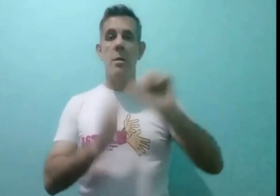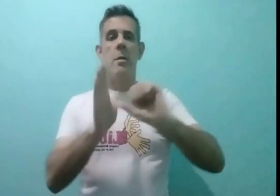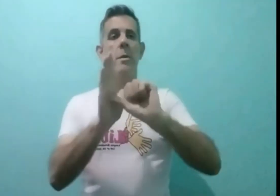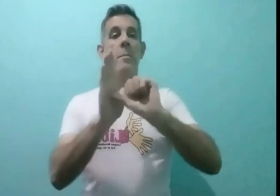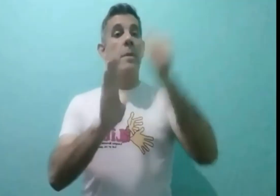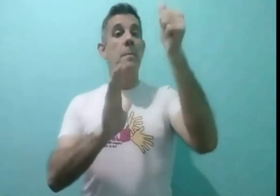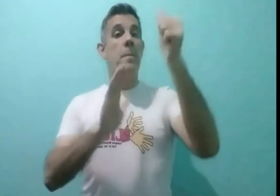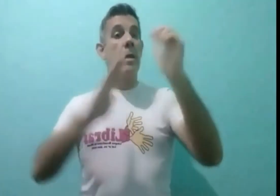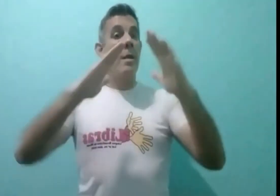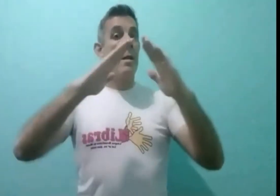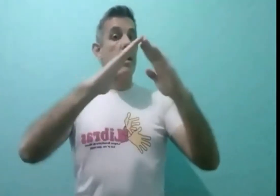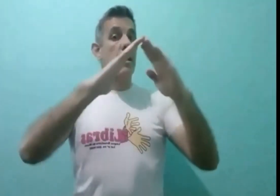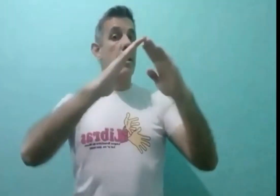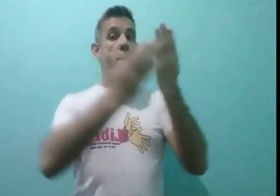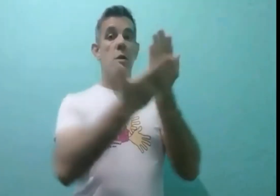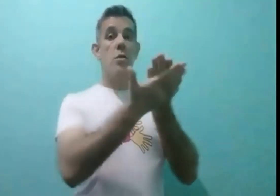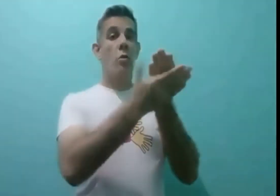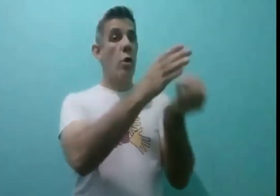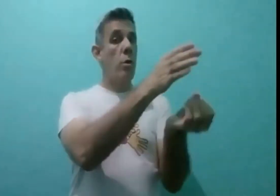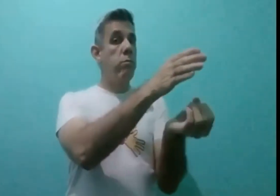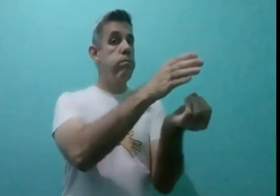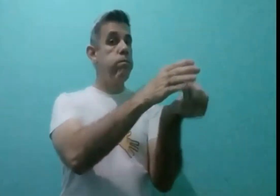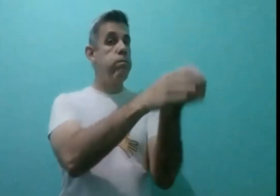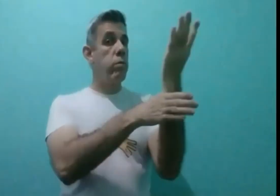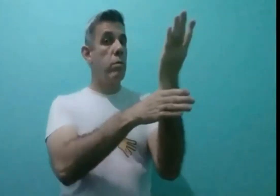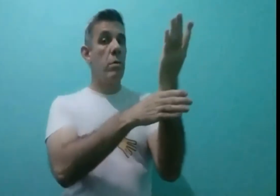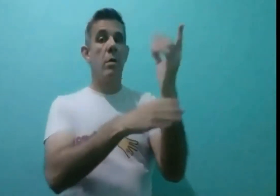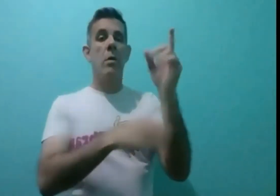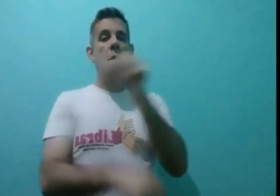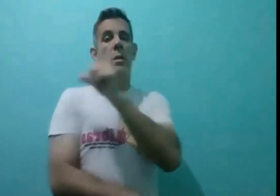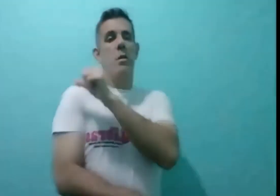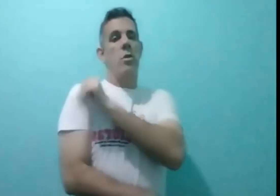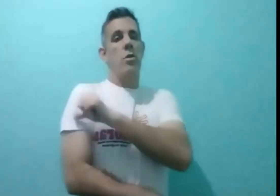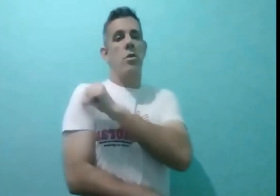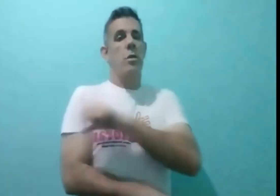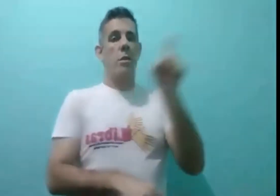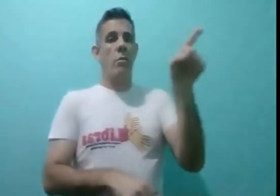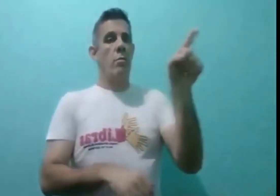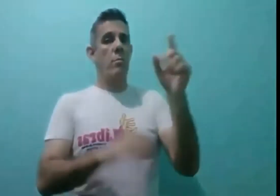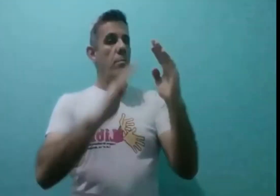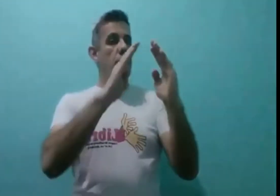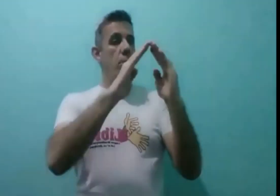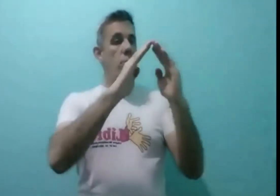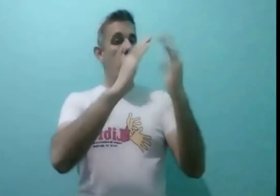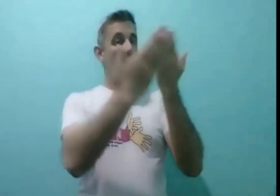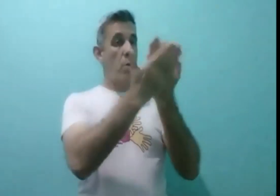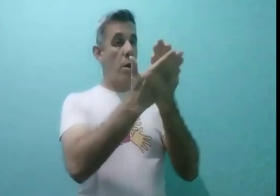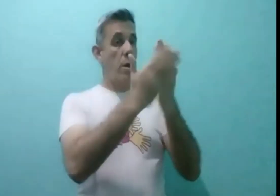1857 a primeira escola, o primeiro instituto, no Rio de Janeiro